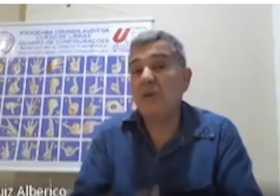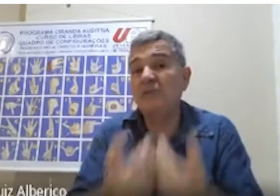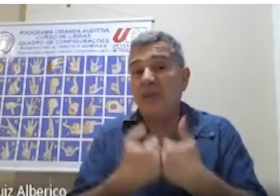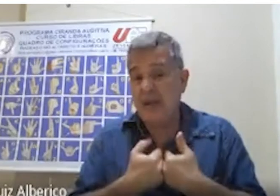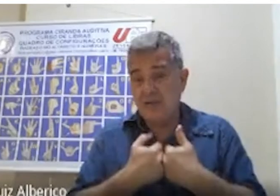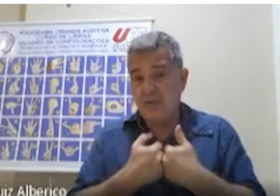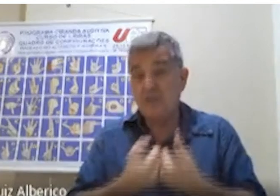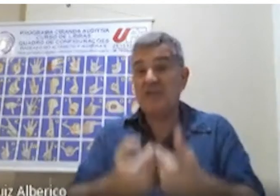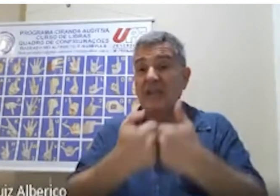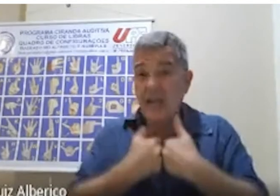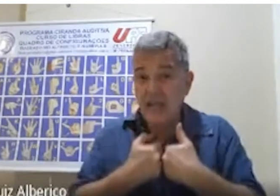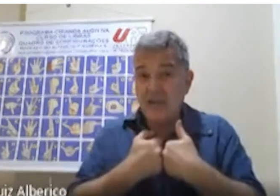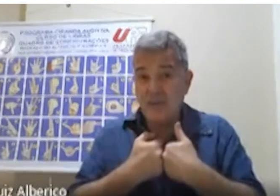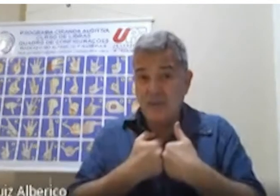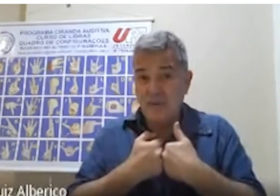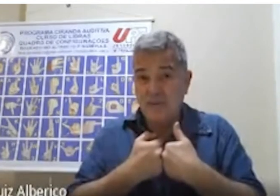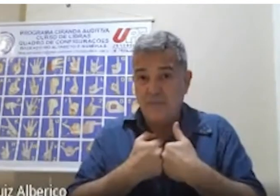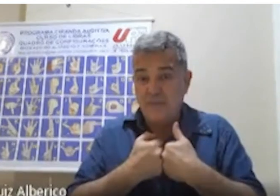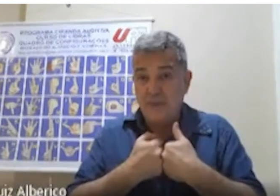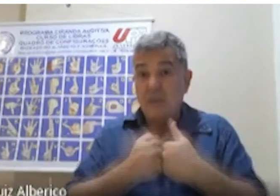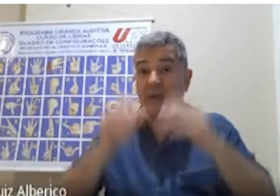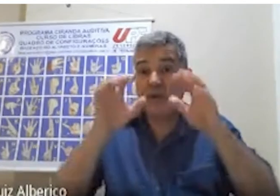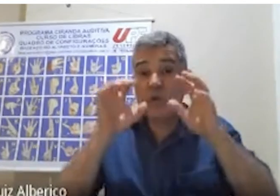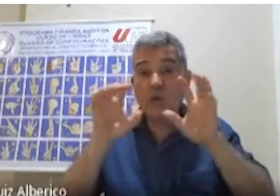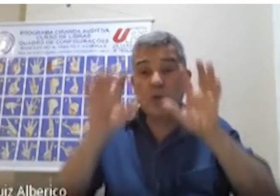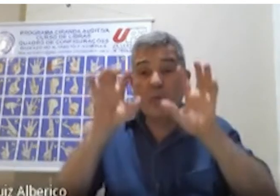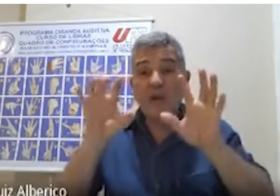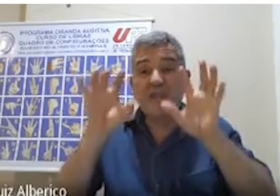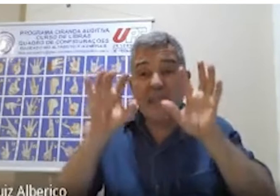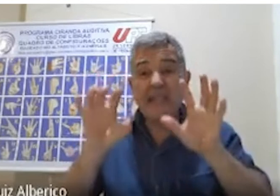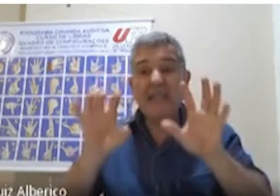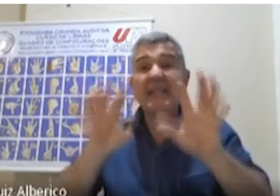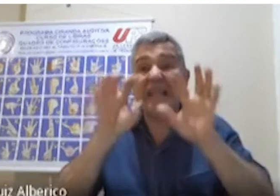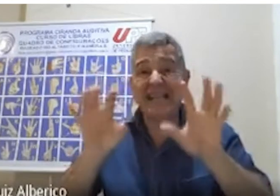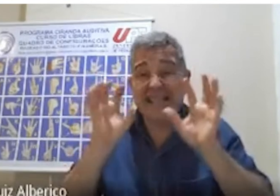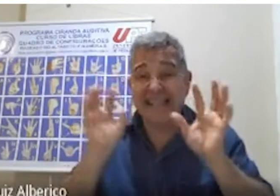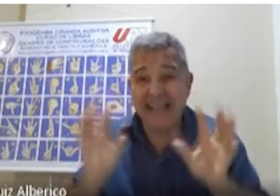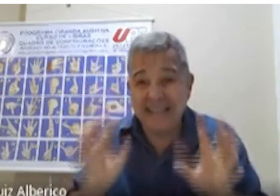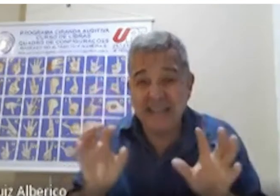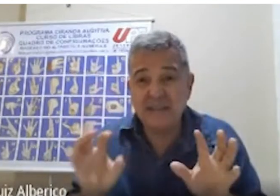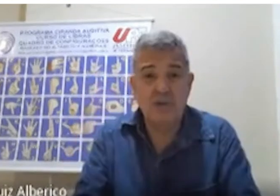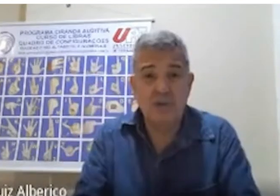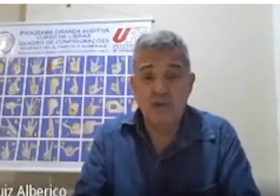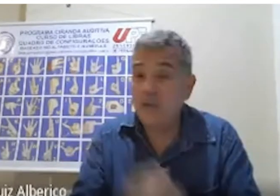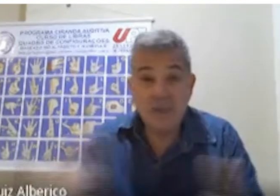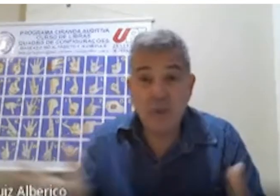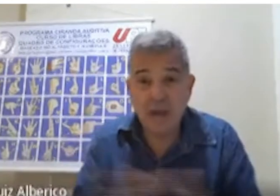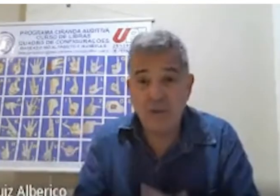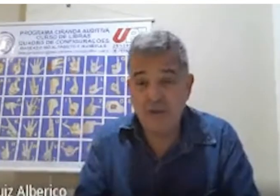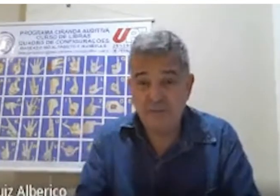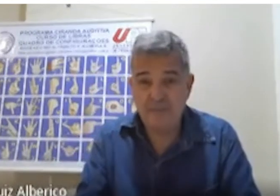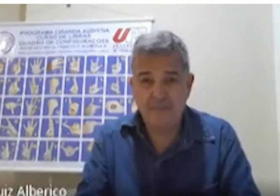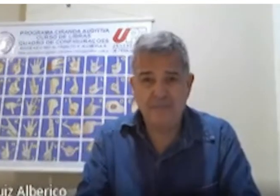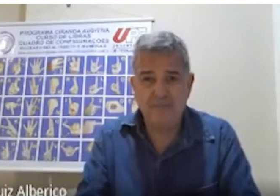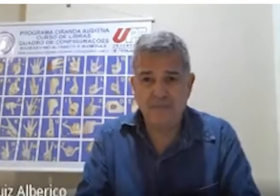E se eu não faço um cenário para que o surdo possa entender de que se trata, é um